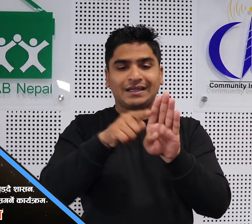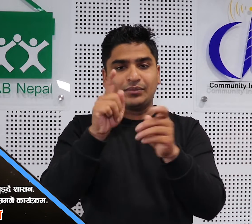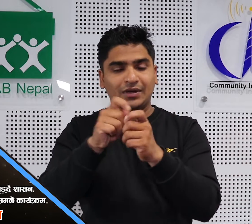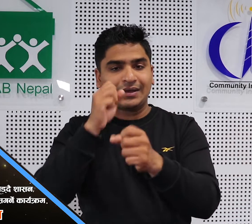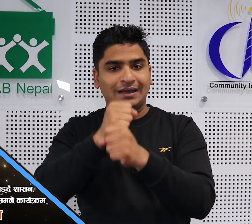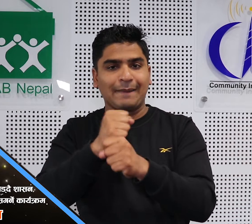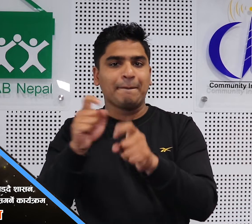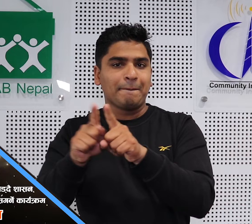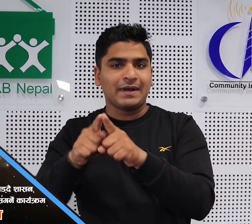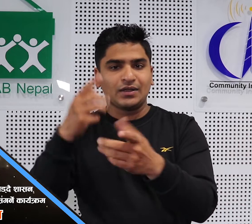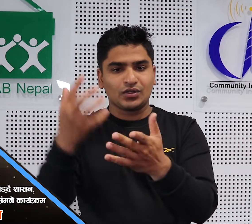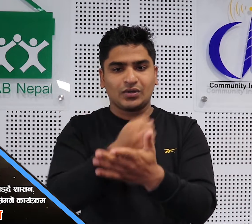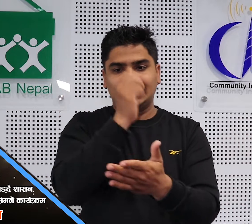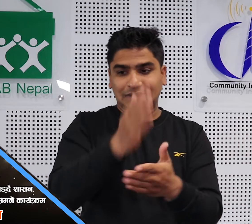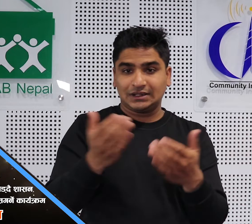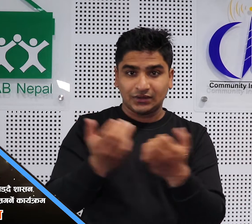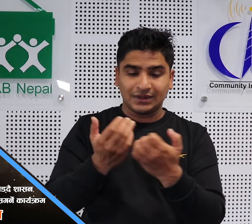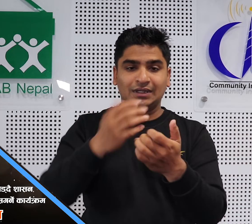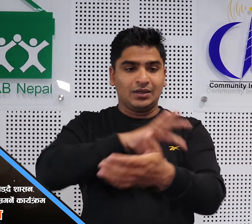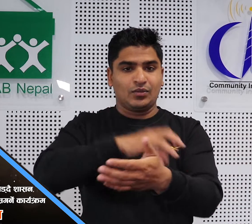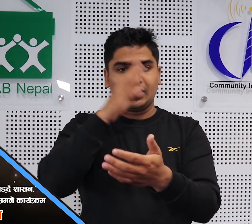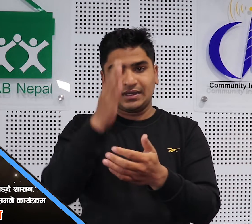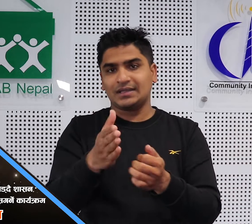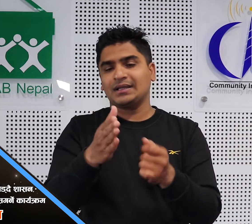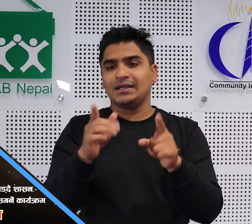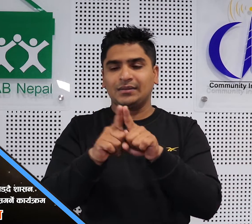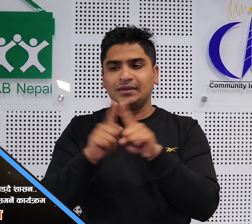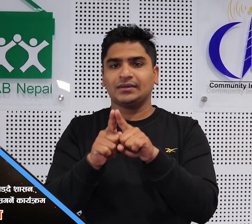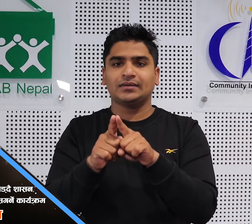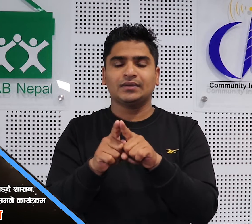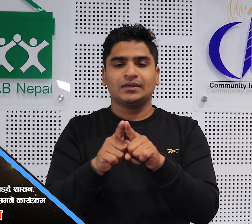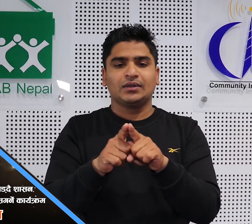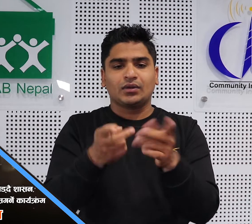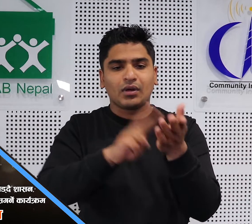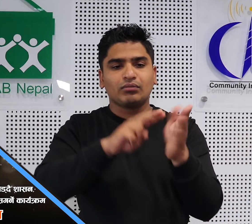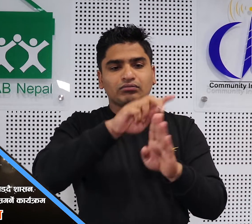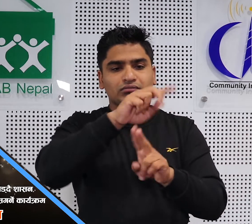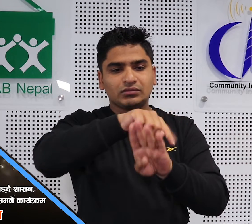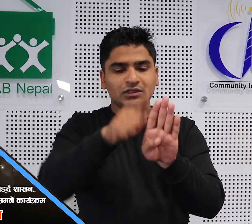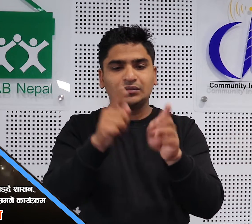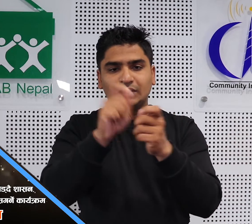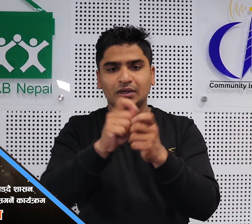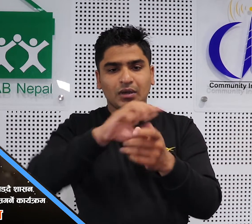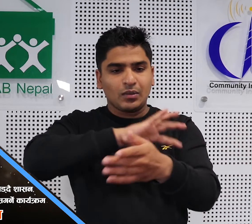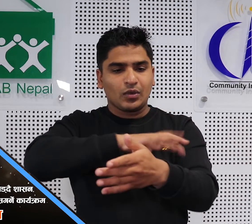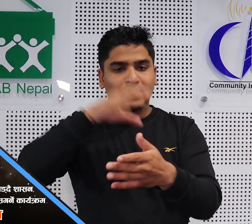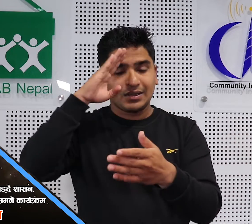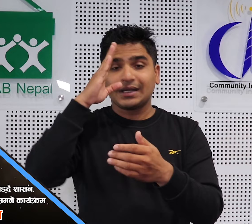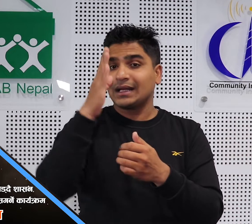चाहिँ सङ्घले गर्ने, प्रदेशले छुट कुराका नीति निर्माणहरू प्रदेशले गर्ने, अनि प्रदेश सरकारले चाहिँ यो